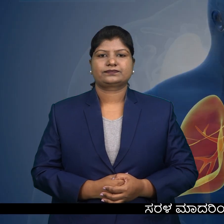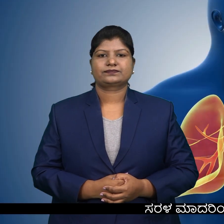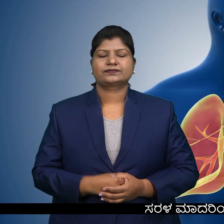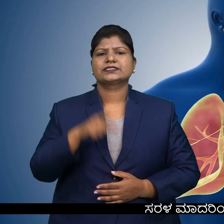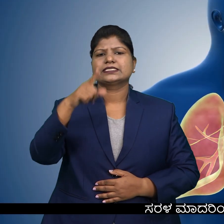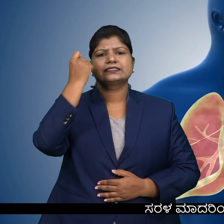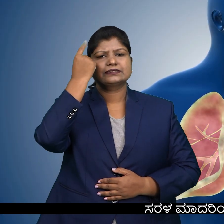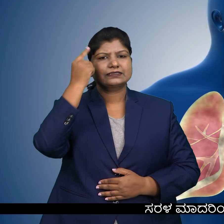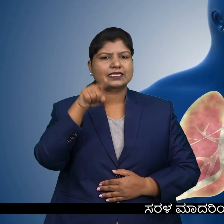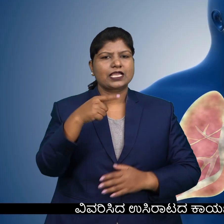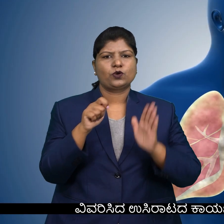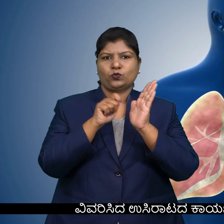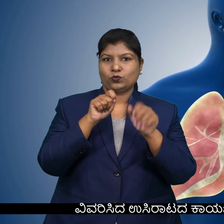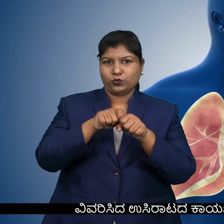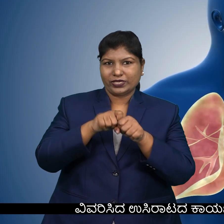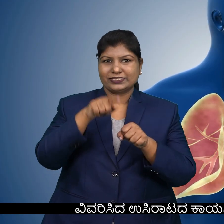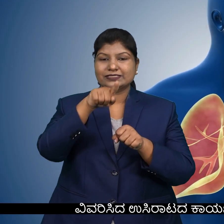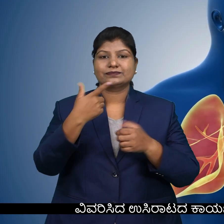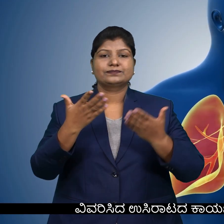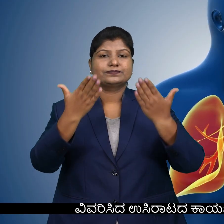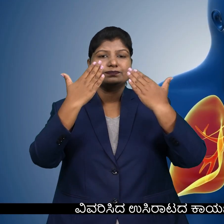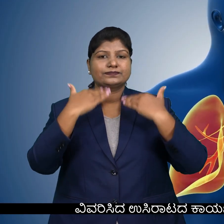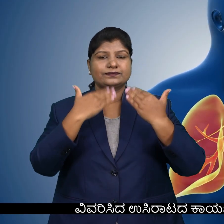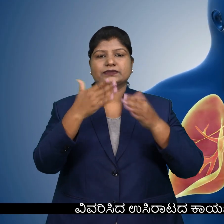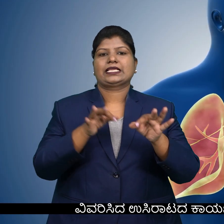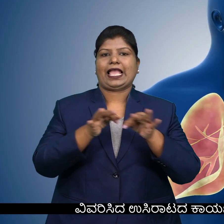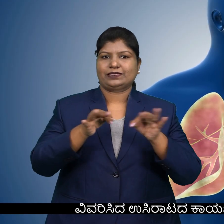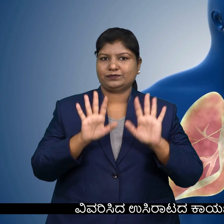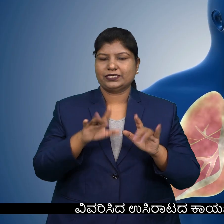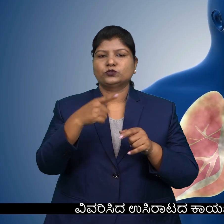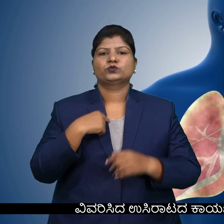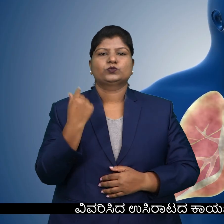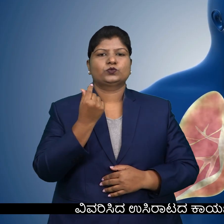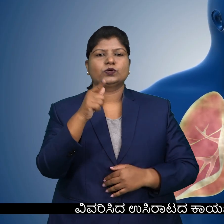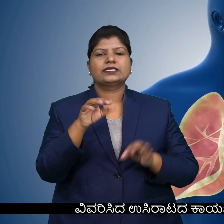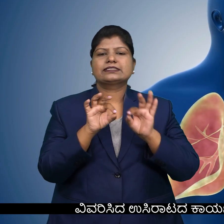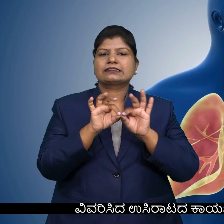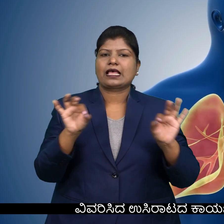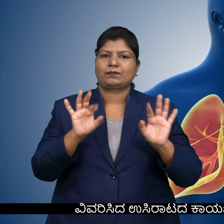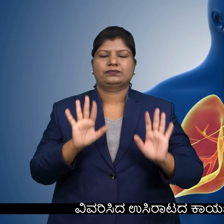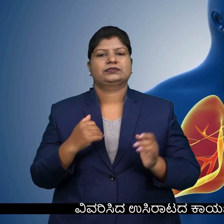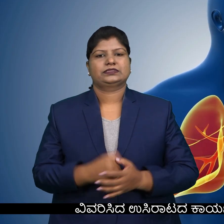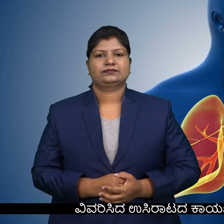ಸರಳ ಮಾದರಿಯನ್ನು ಬಳಸಿಕೊಂಡು ವಿವರಿಸಿದ ಉಸಿರಾಟದ ಕಾರ್ಯವಿಧಾನವನ್ನು ಅರ್ಥ ಮಾಡಿಕೊಳ್ಳಿ.